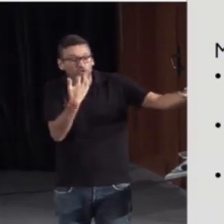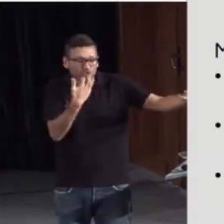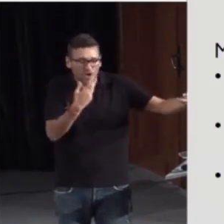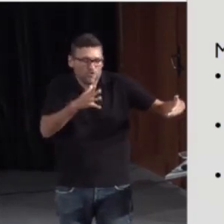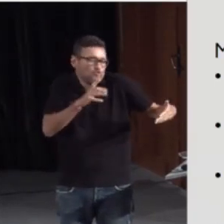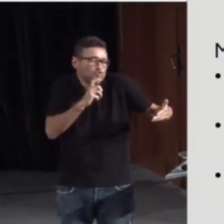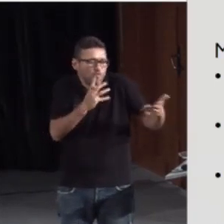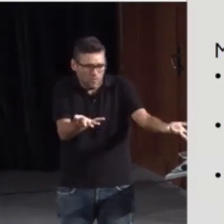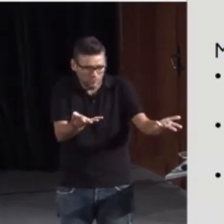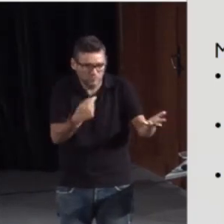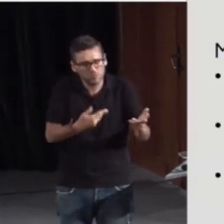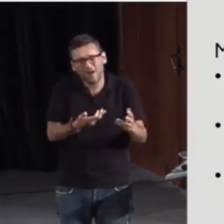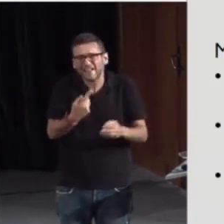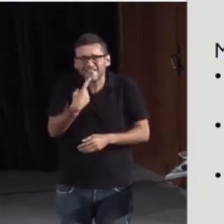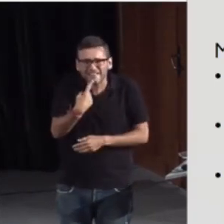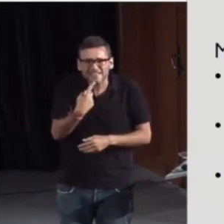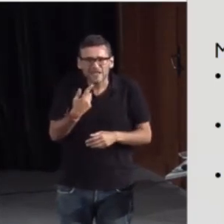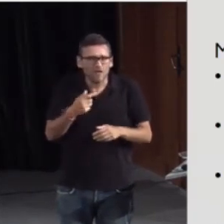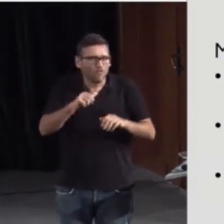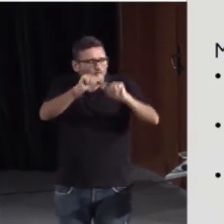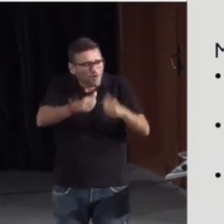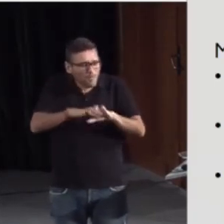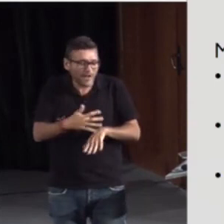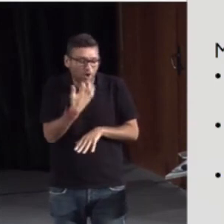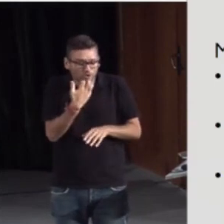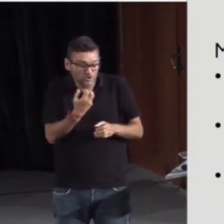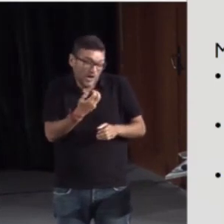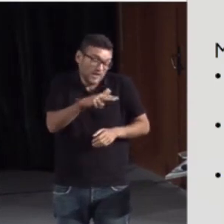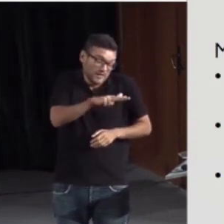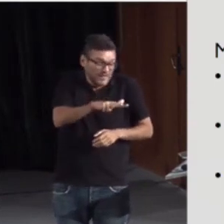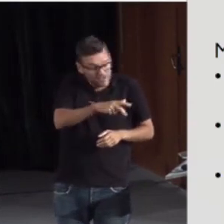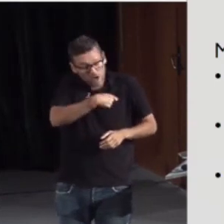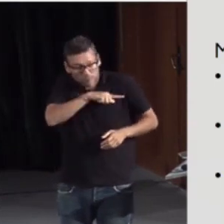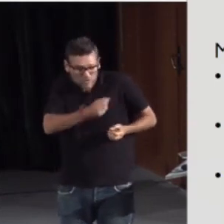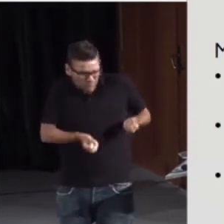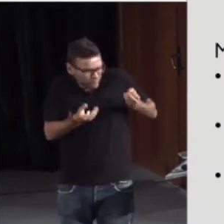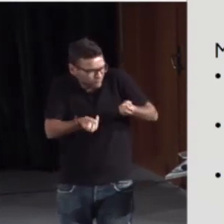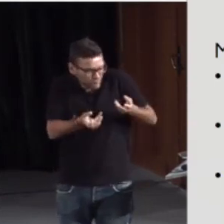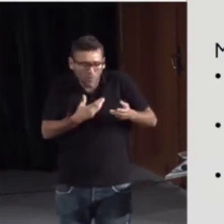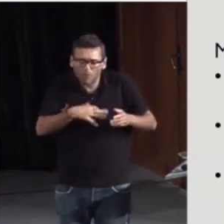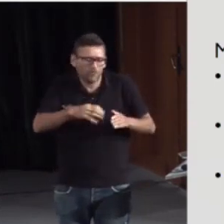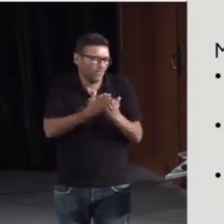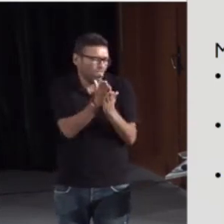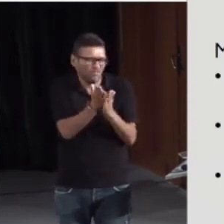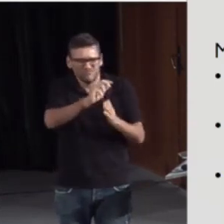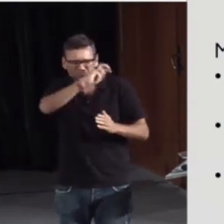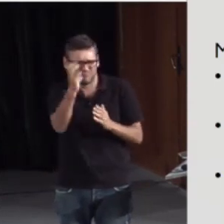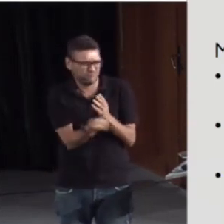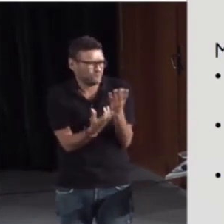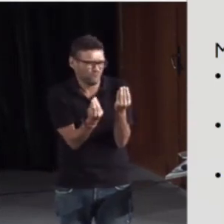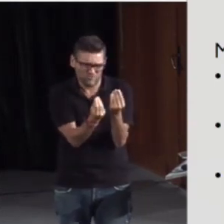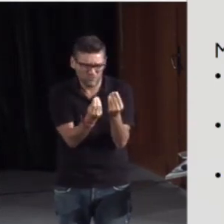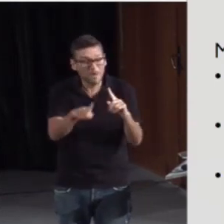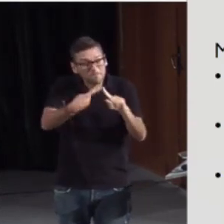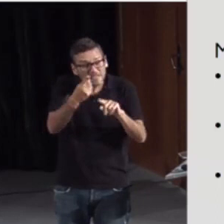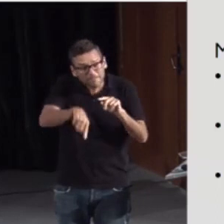haciendo un análisis de los condicionales en el español, dice que para utilizar esos condicionales en esta